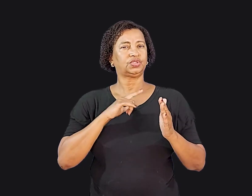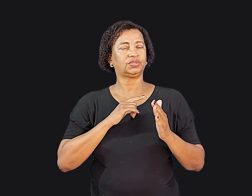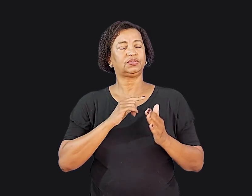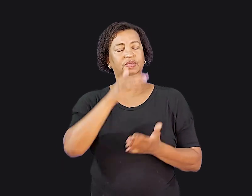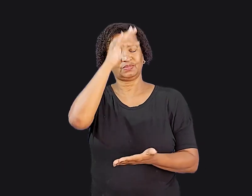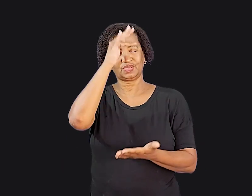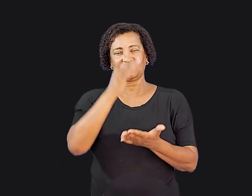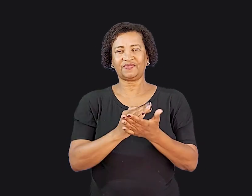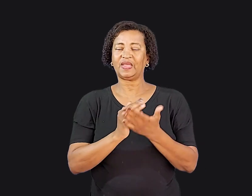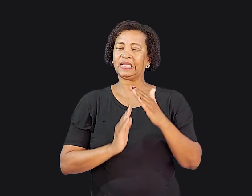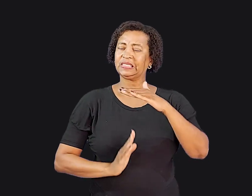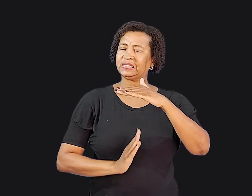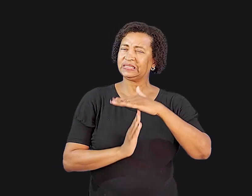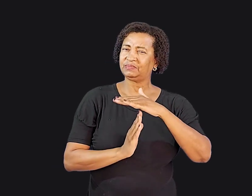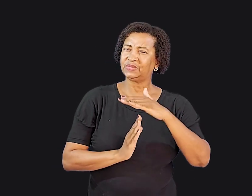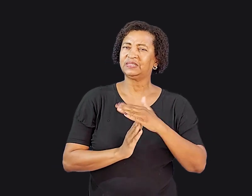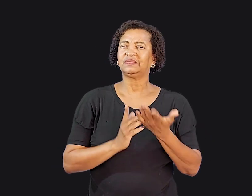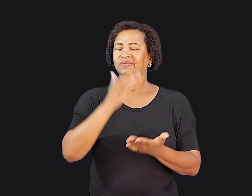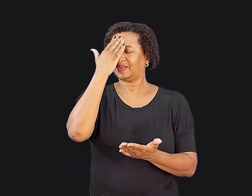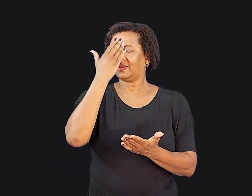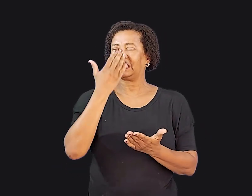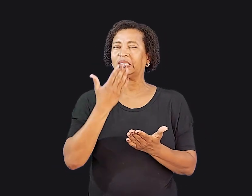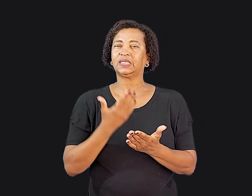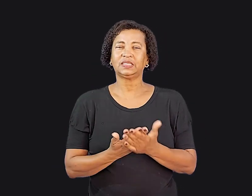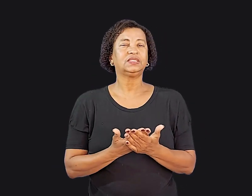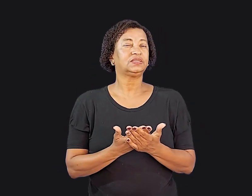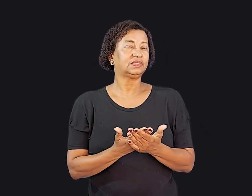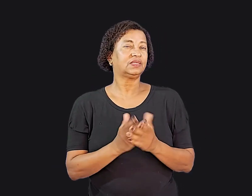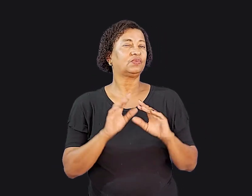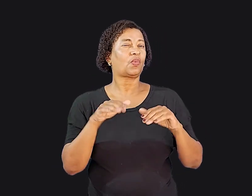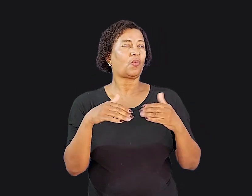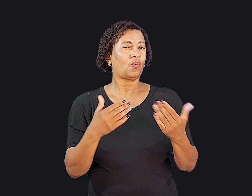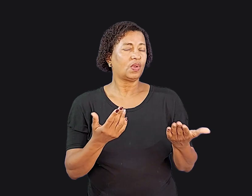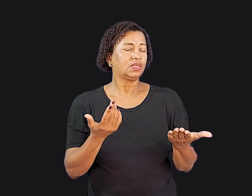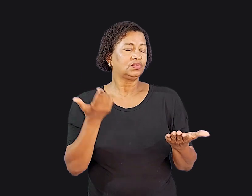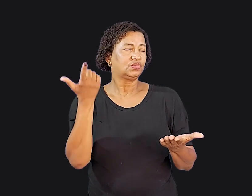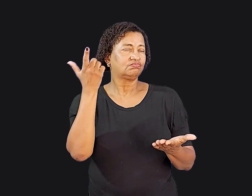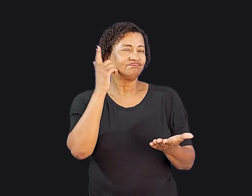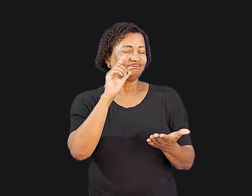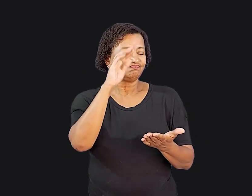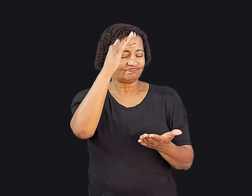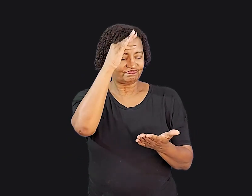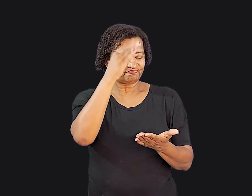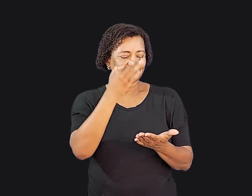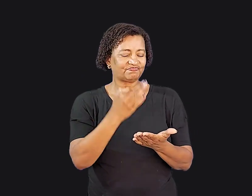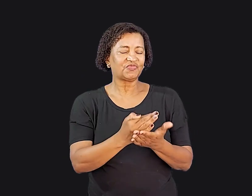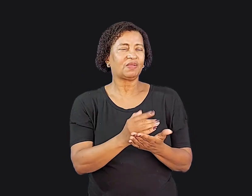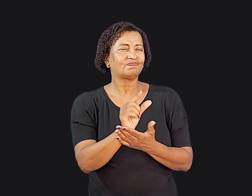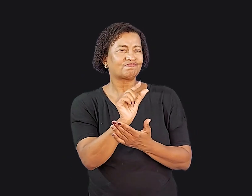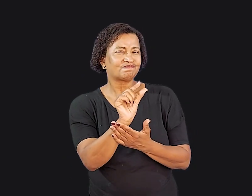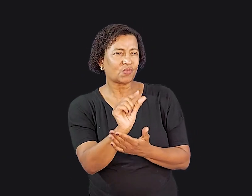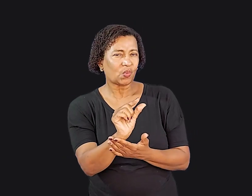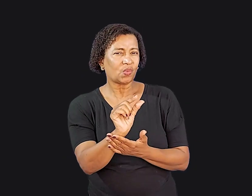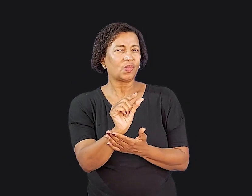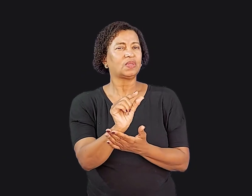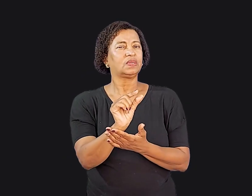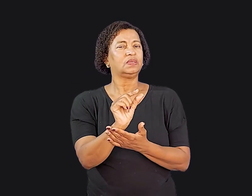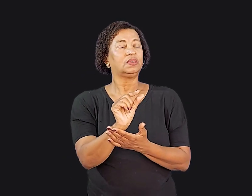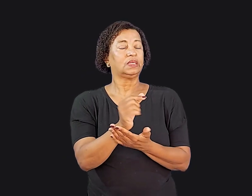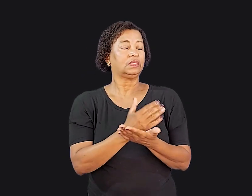fé. Quero dizer, acreditamos até um ponto. Quando atingimos esse limite, a fé acaba e a incredulidade começa. Ninguém tem